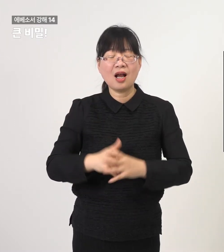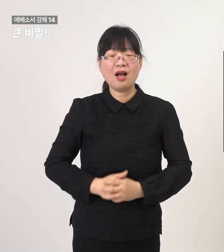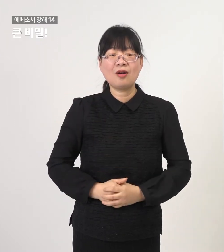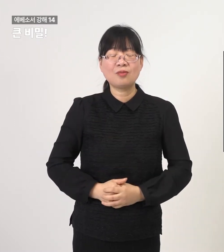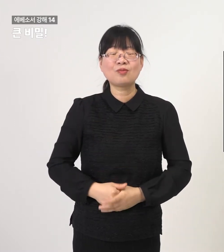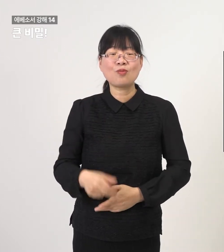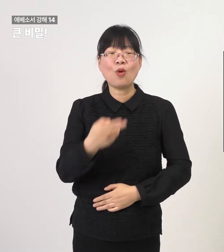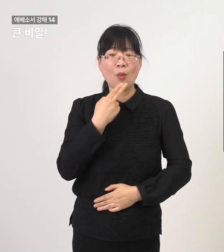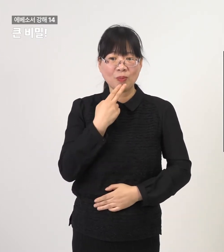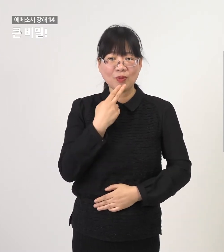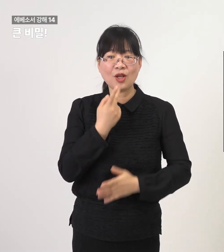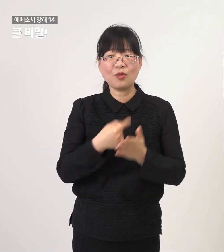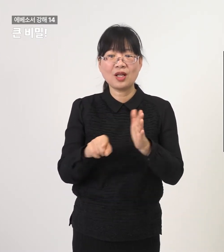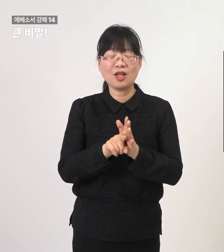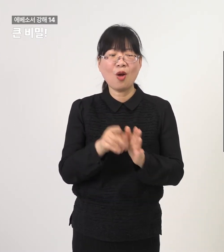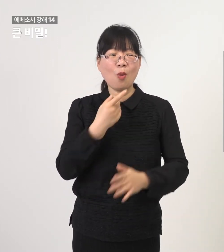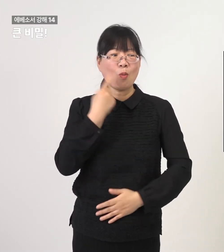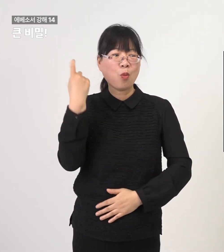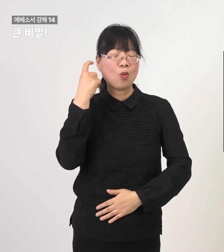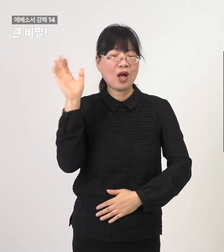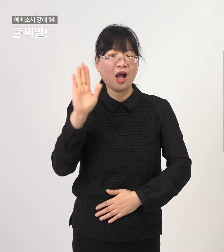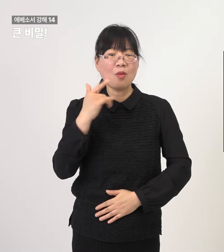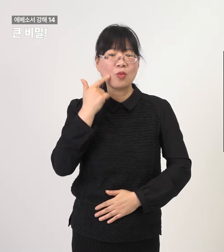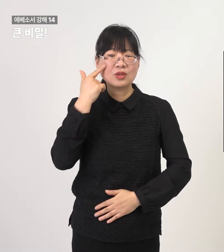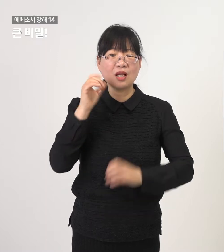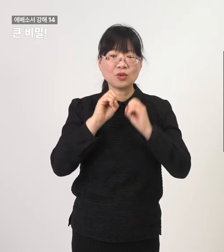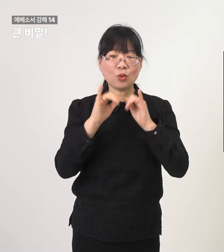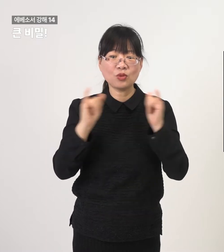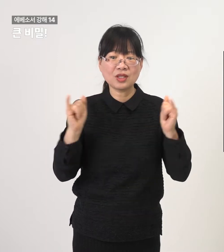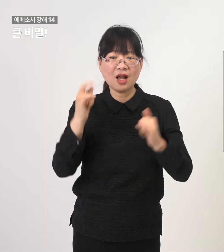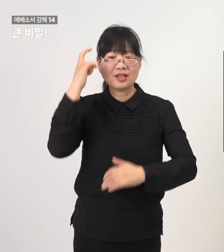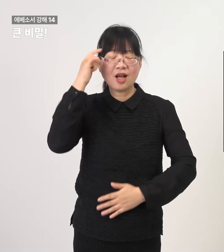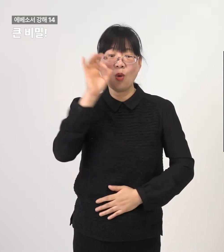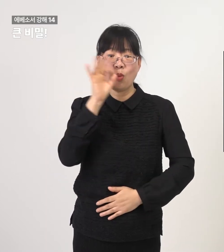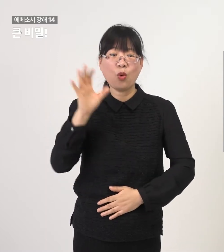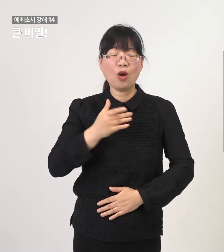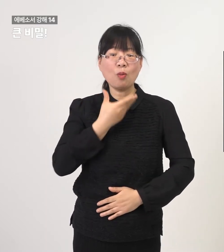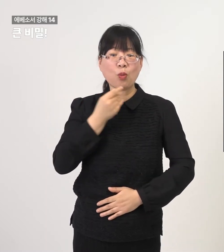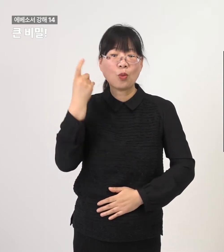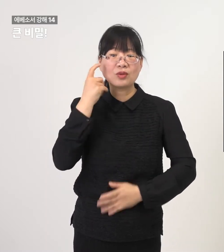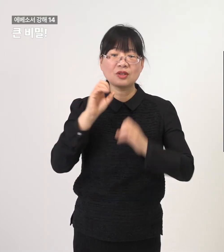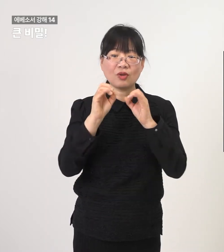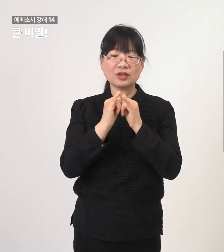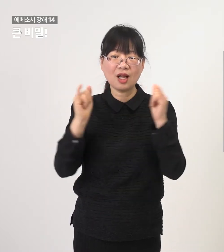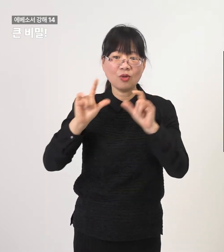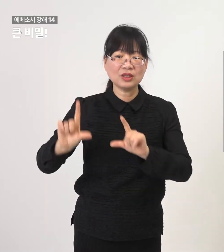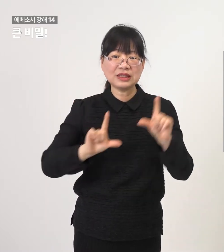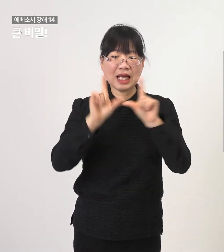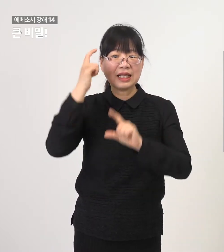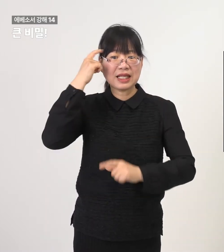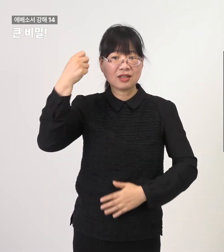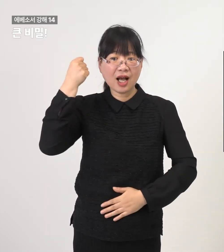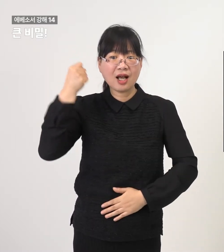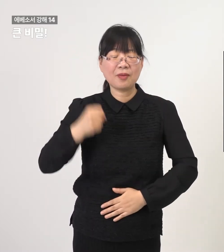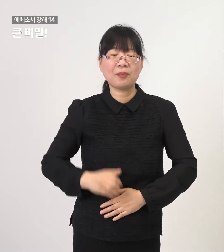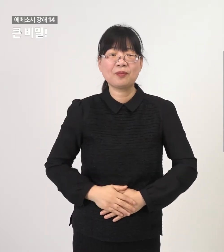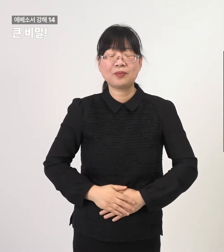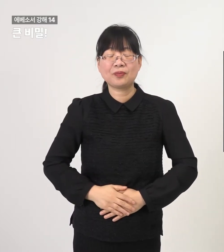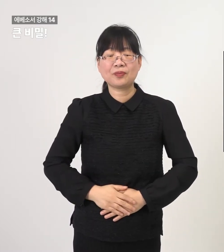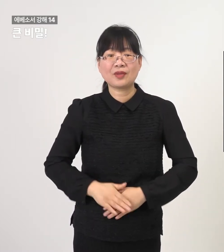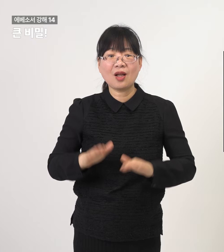생기도록 복음을, 그때는 뭐 목사, 선교사 이런 생각도 없었고 복음을 전하는 자로 살아야 되겠다.